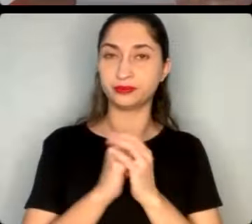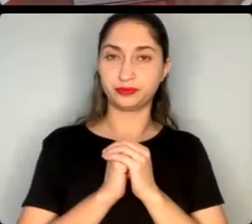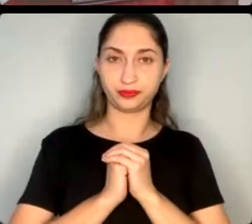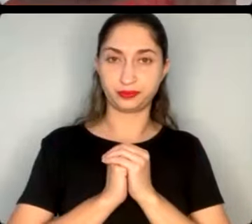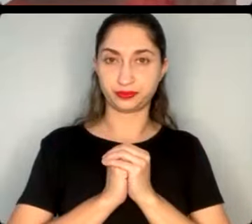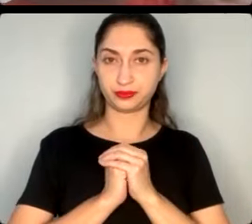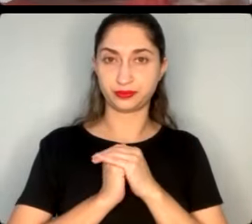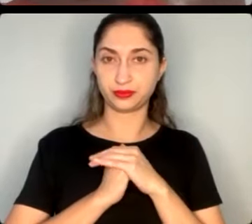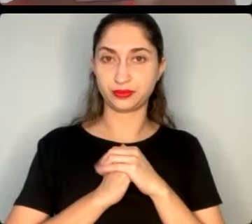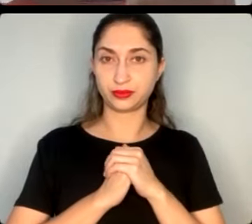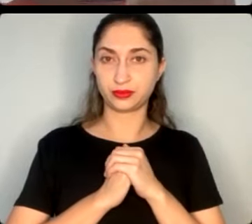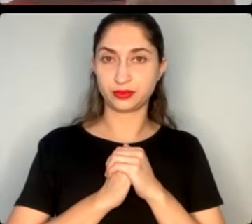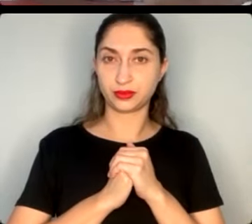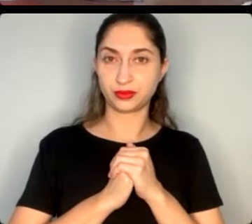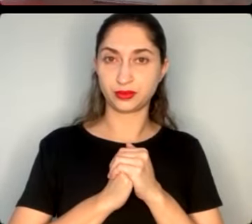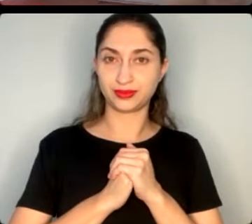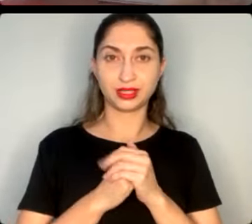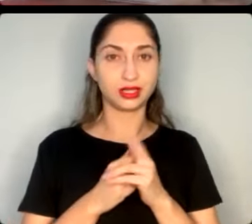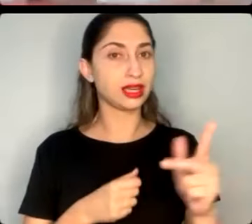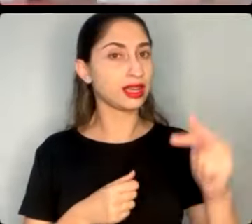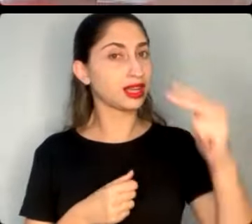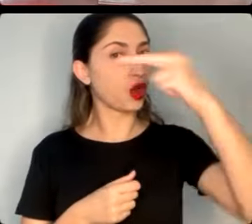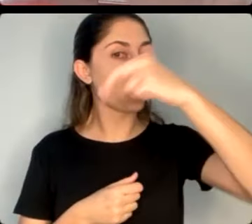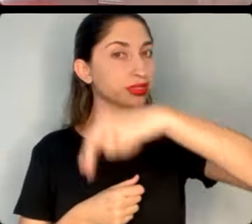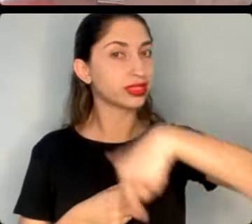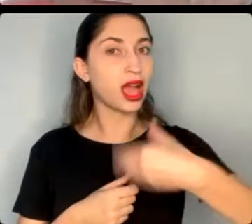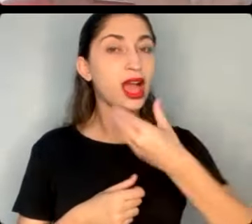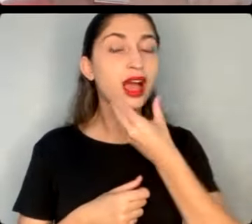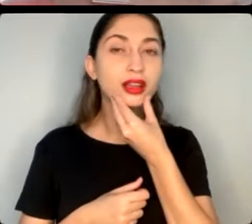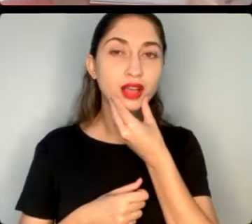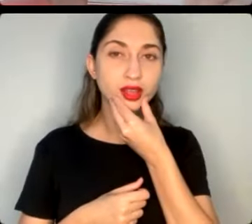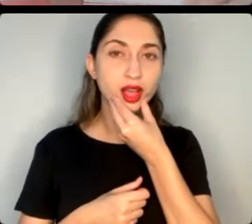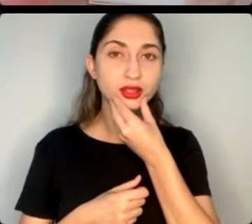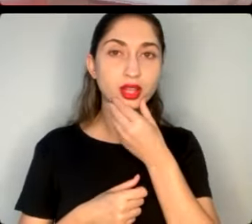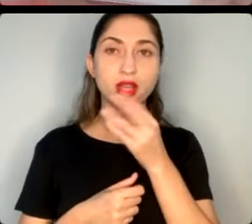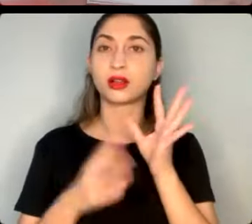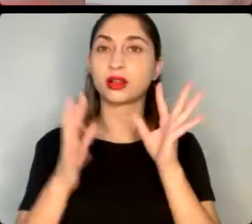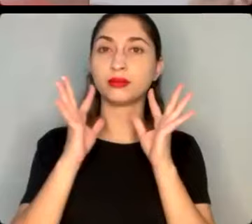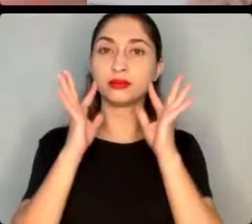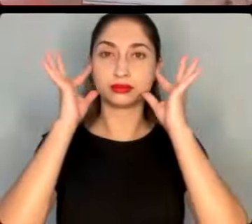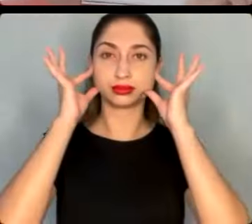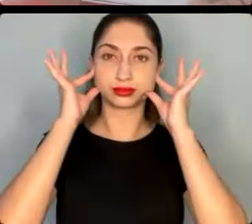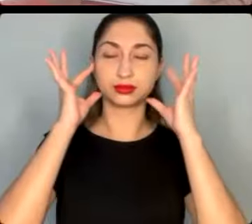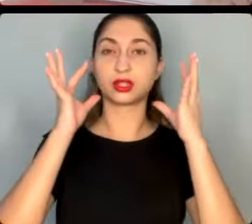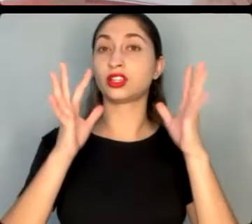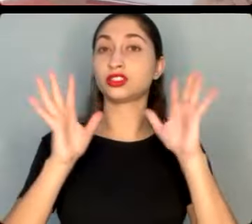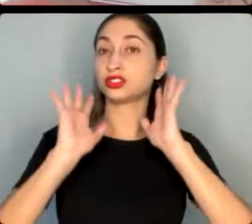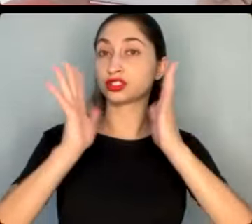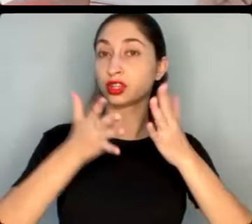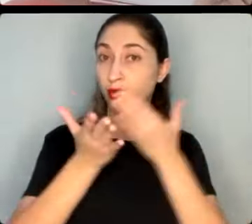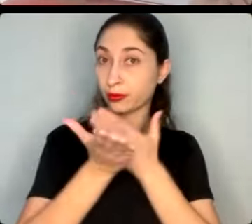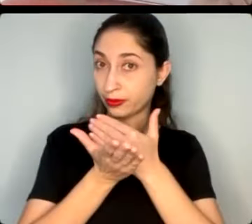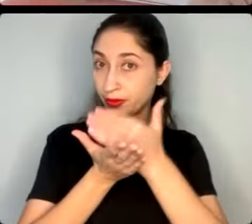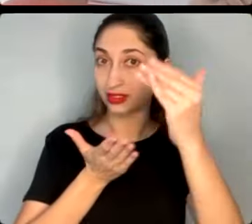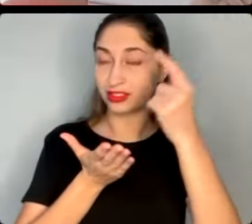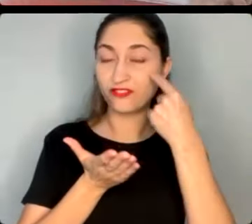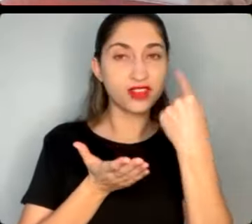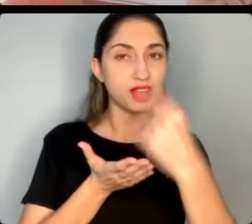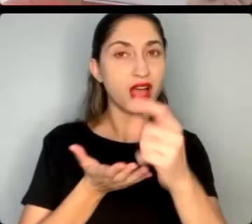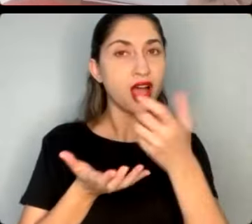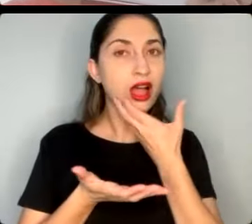perceber? Você vai recortar a mandíbula, vai encaixar aqui e começa a sentir a gravidade do queixo,